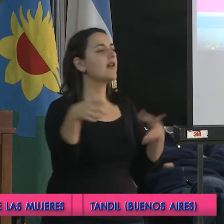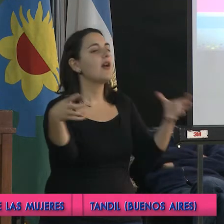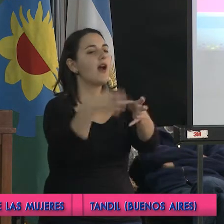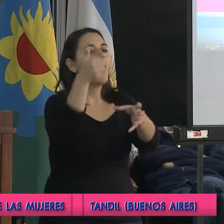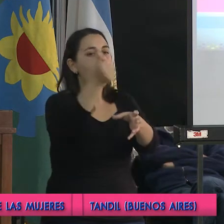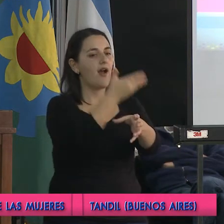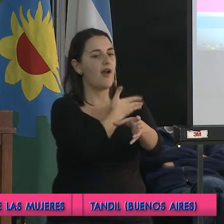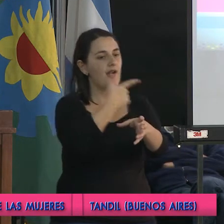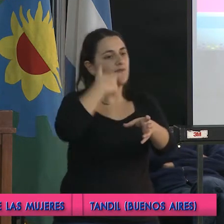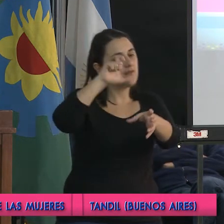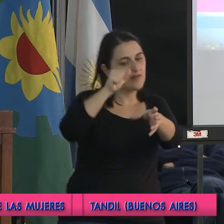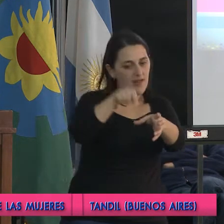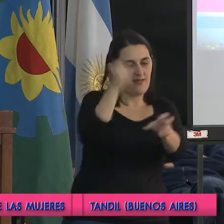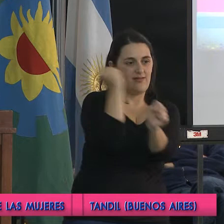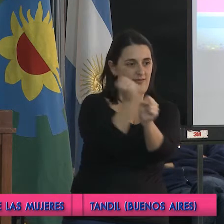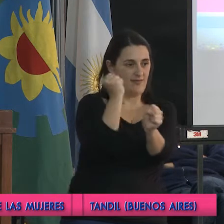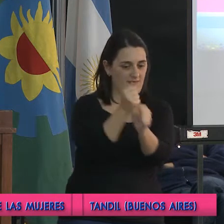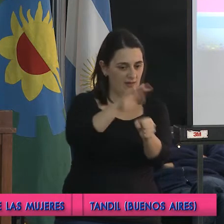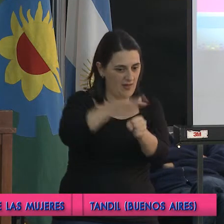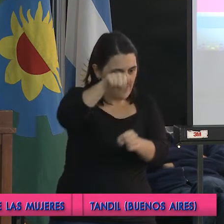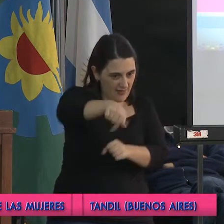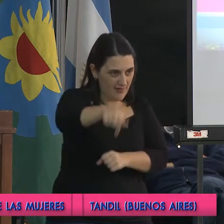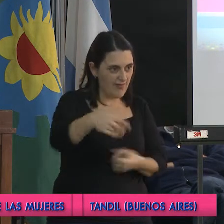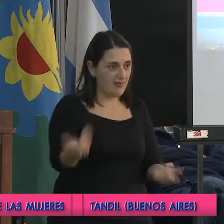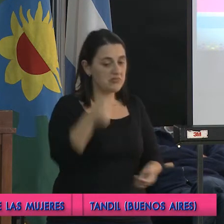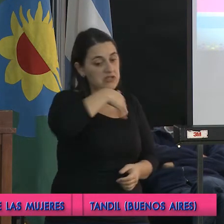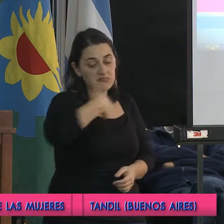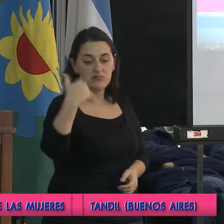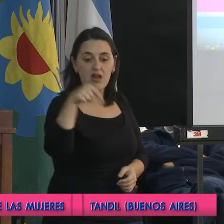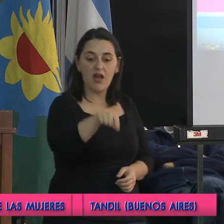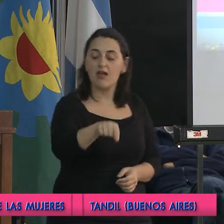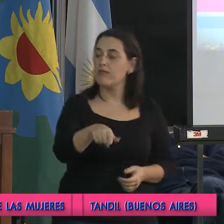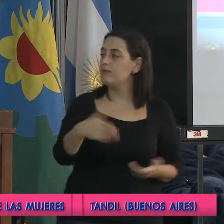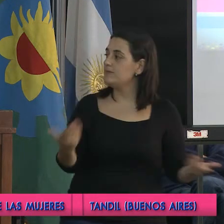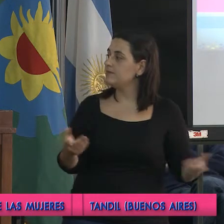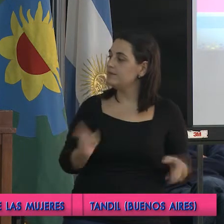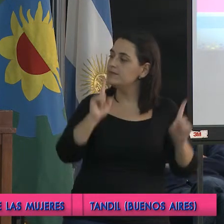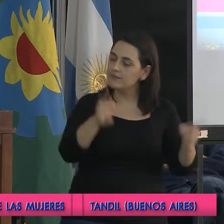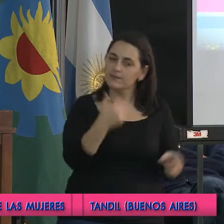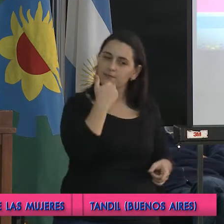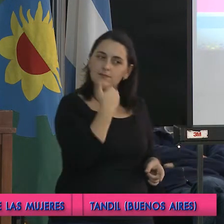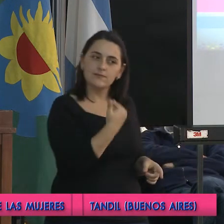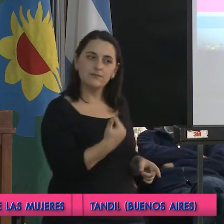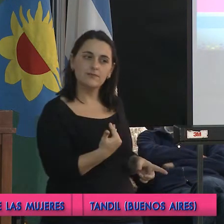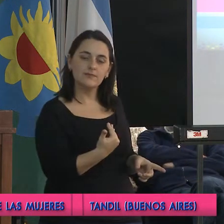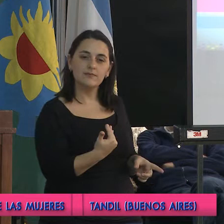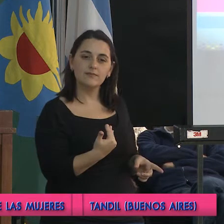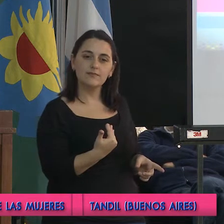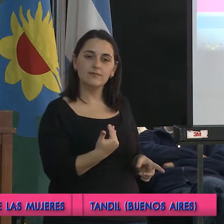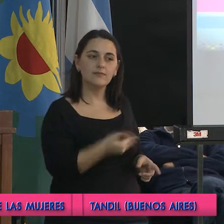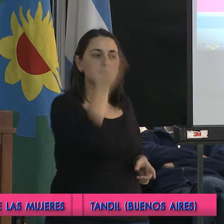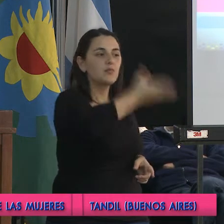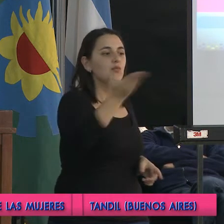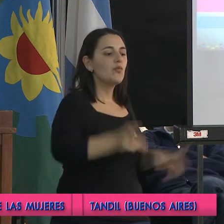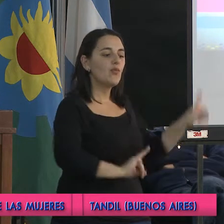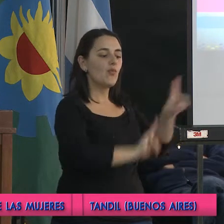aquí en la ciudad de Tandil, el habernos convocado. Y querría agradecer a algunos compañeros, algunas intervenciones